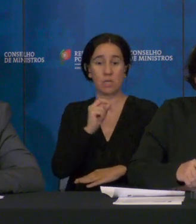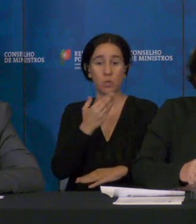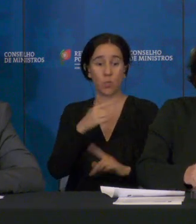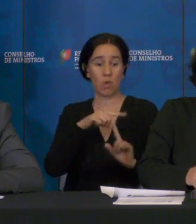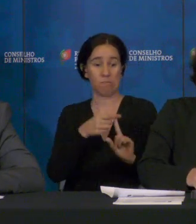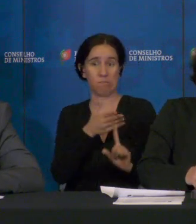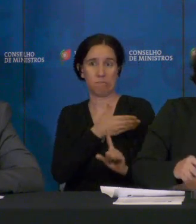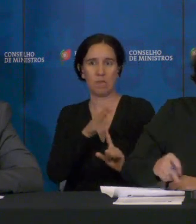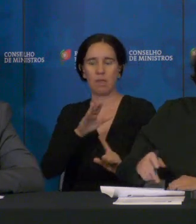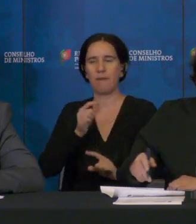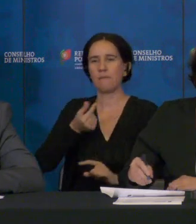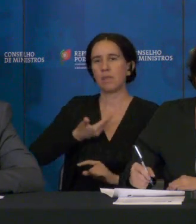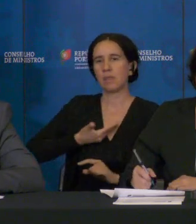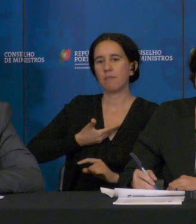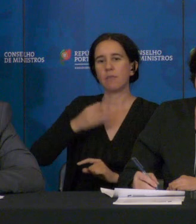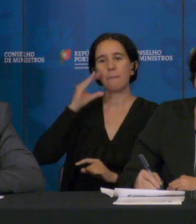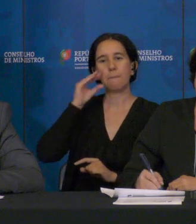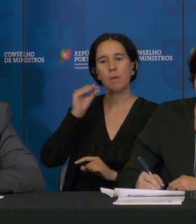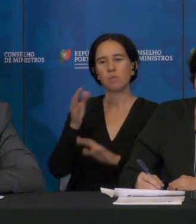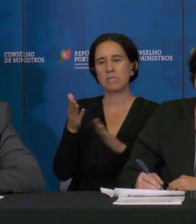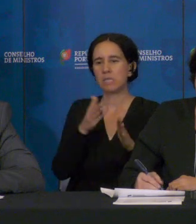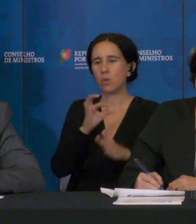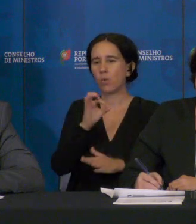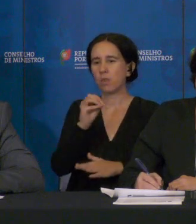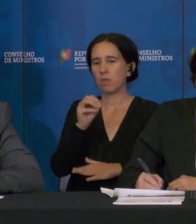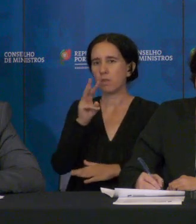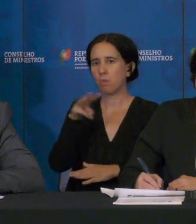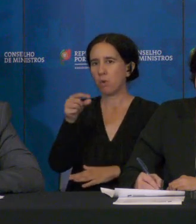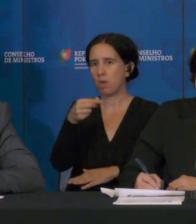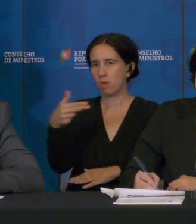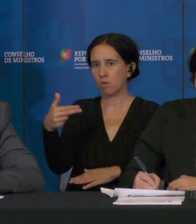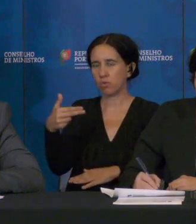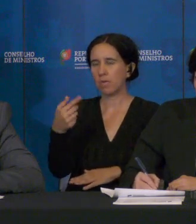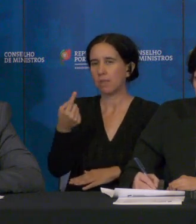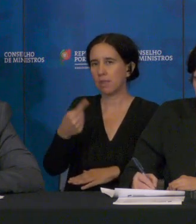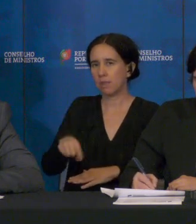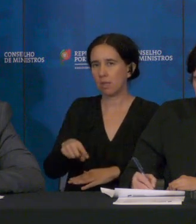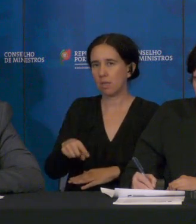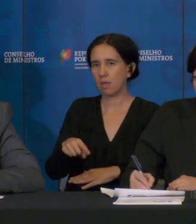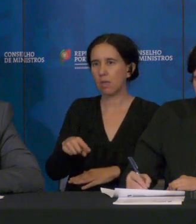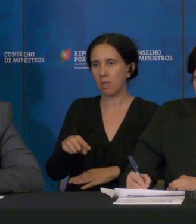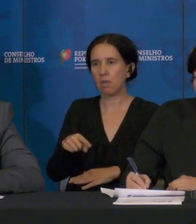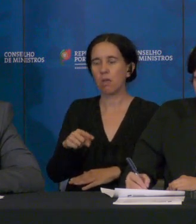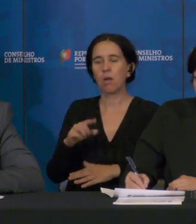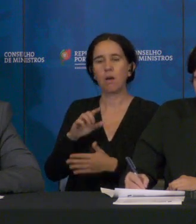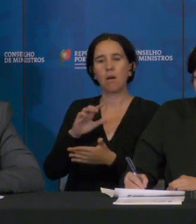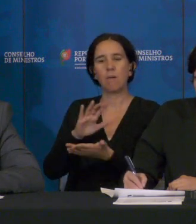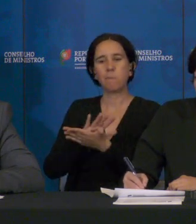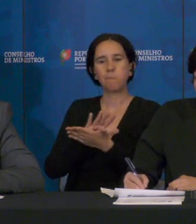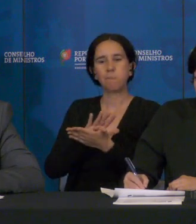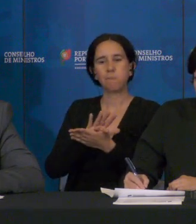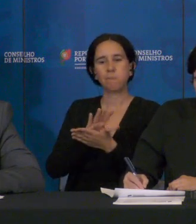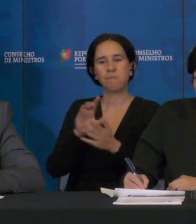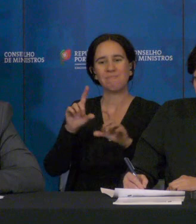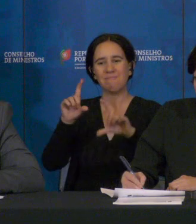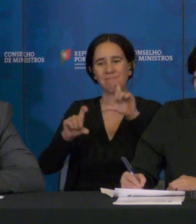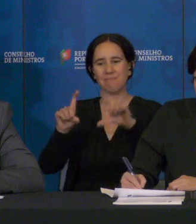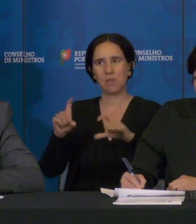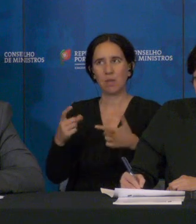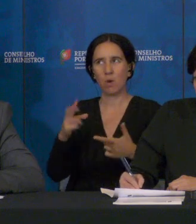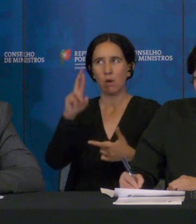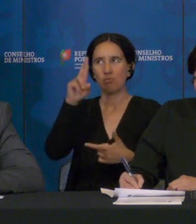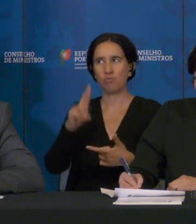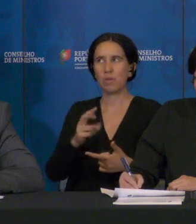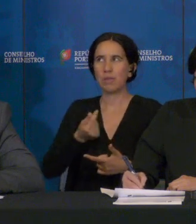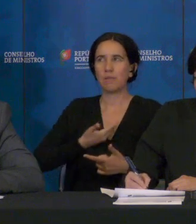ano, uma dívida bancária de cerca de 80 milhões de euros. Tinha uma emissão obrigacionista, que o valor neste momento